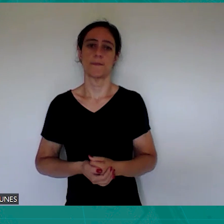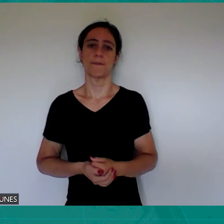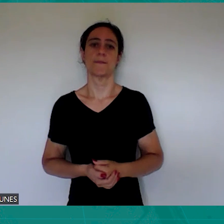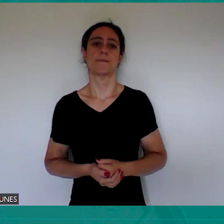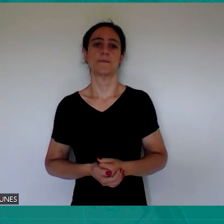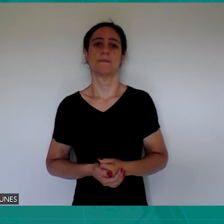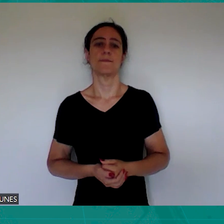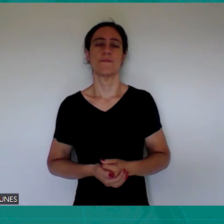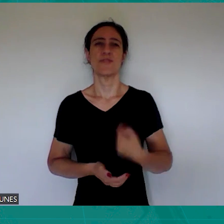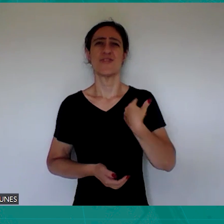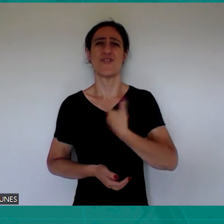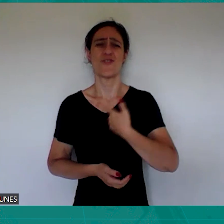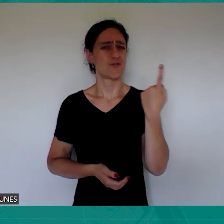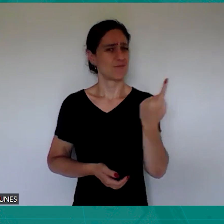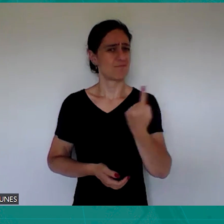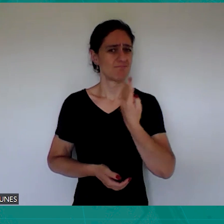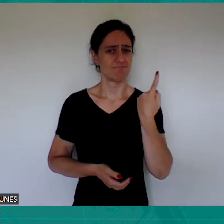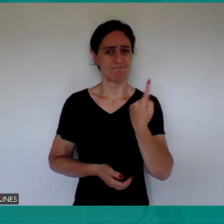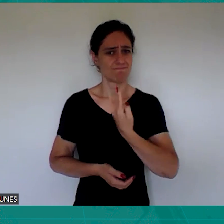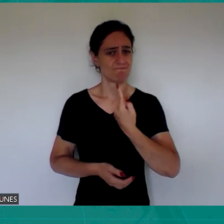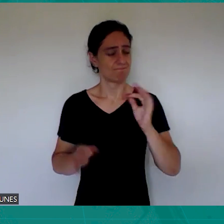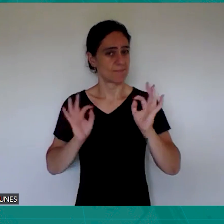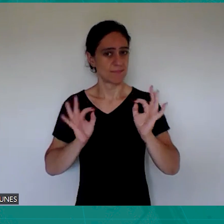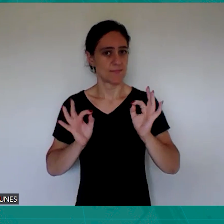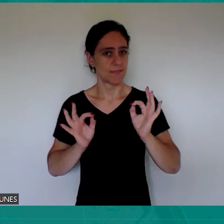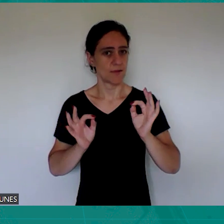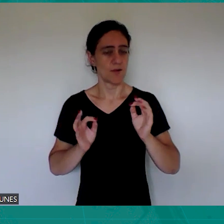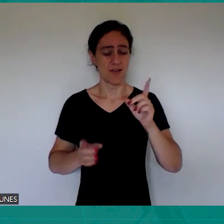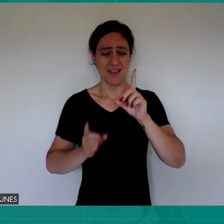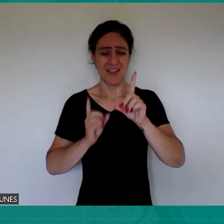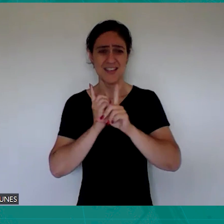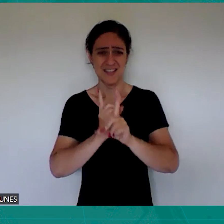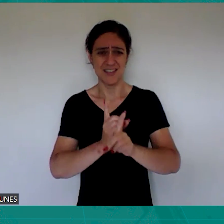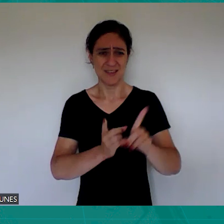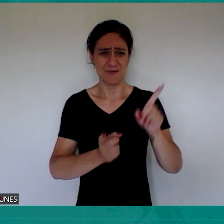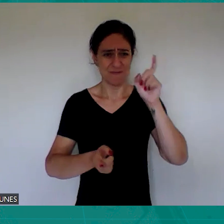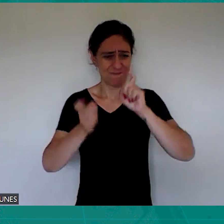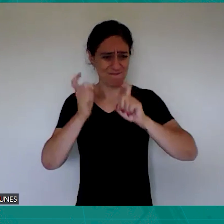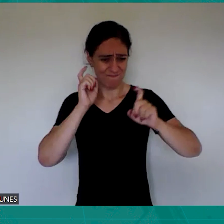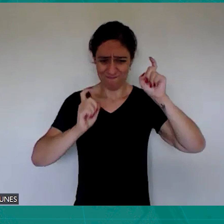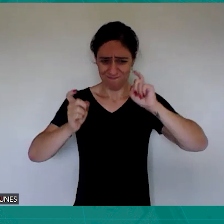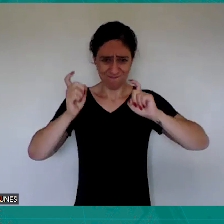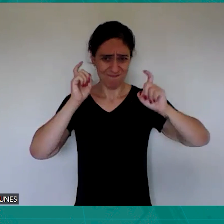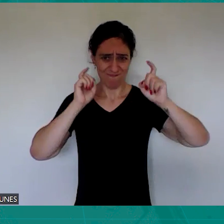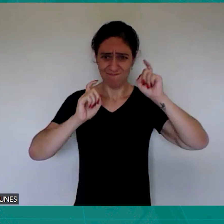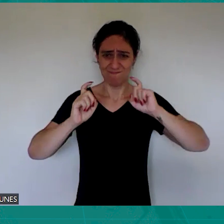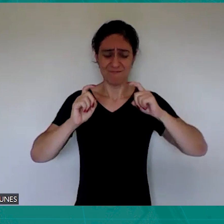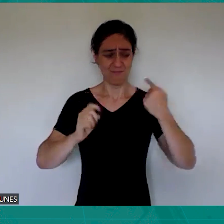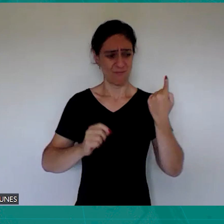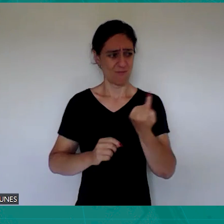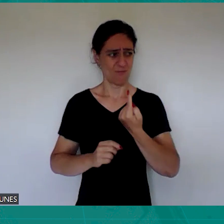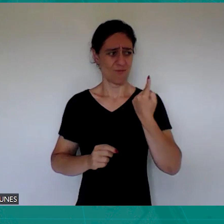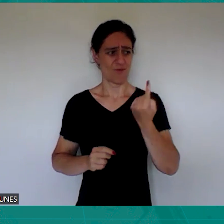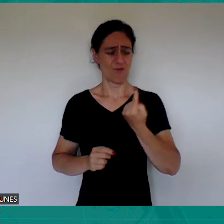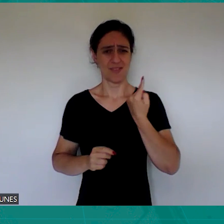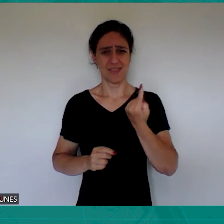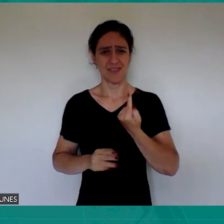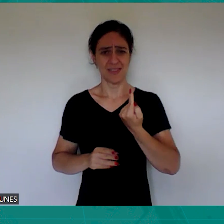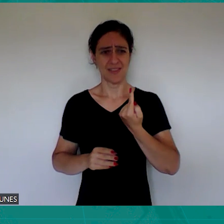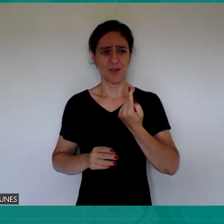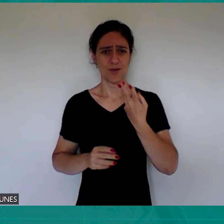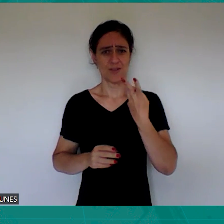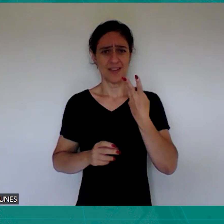não estamos sozinhos não. Os discípulos estavam preocupados, vão ficar órfãos. Passaram mais de 3 anos seguindo o Senhor